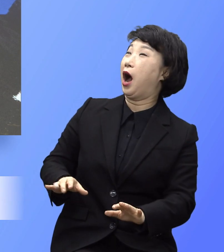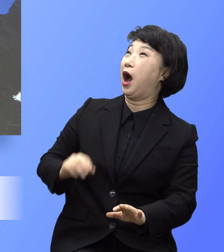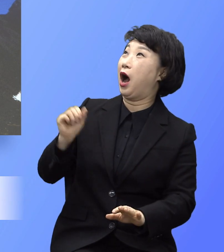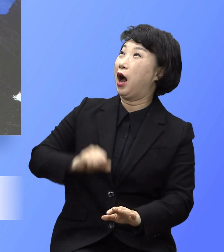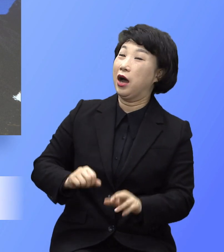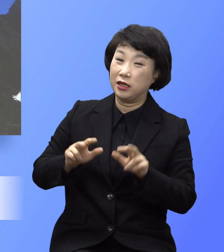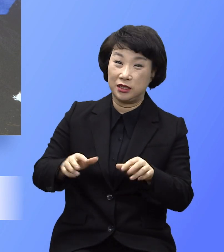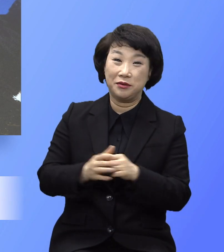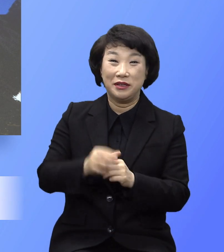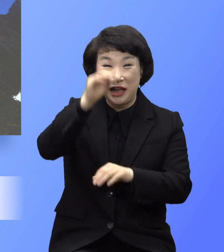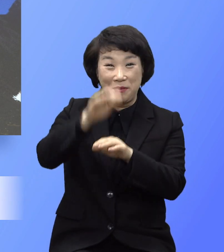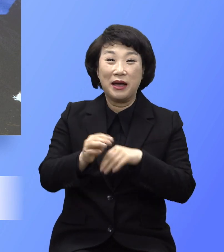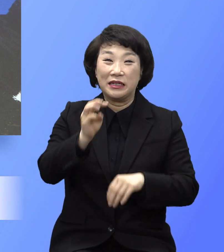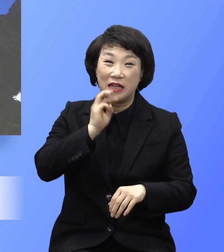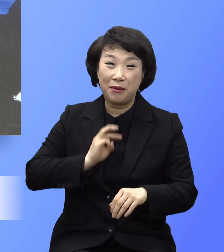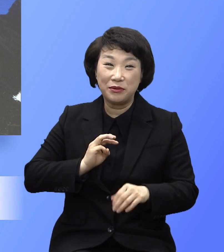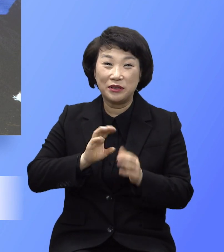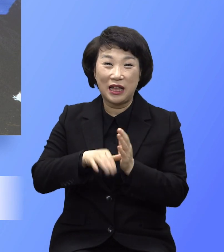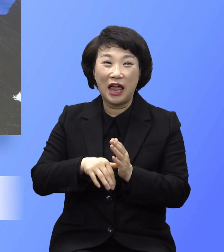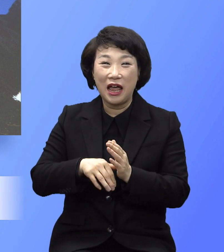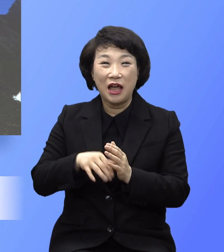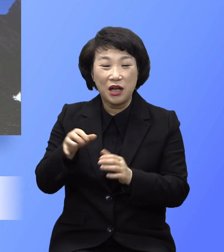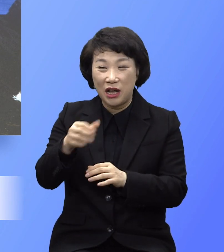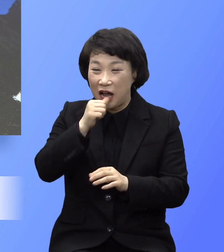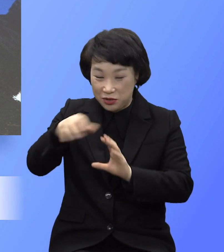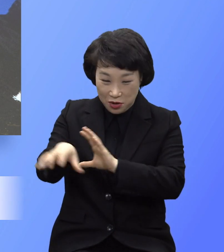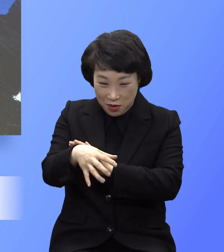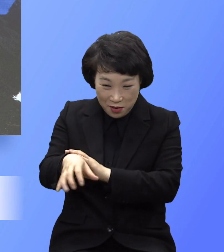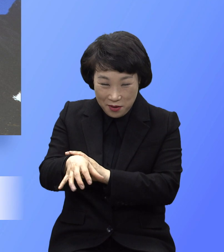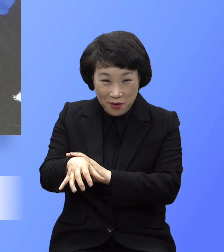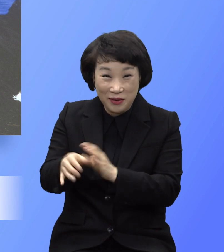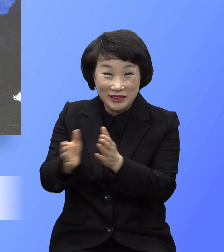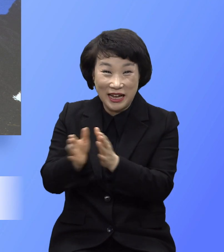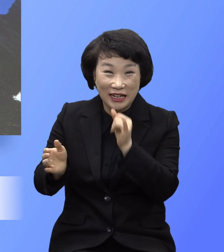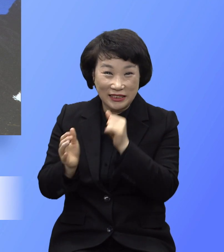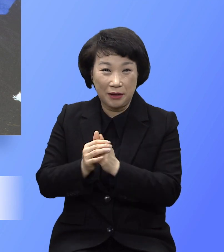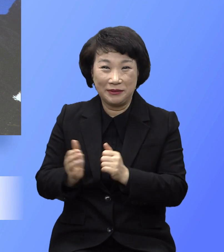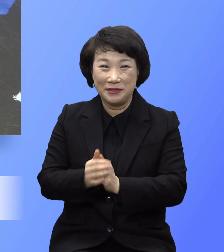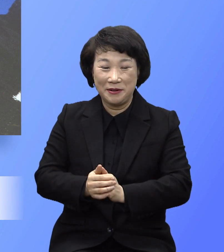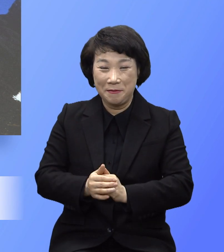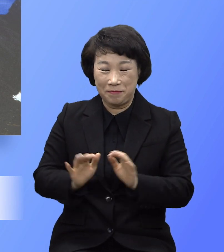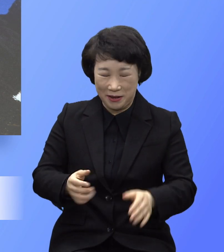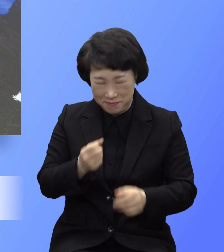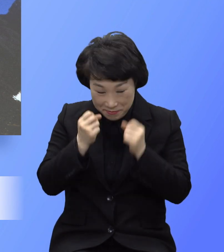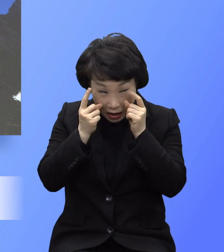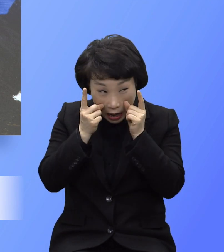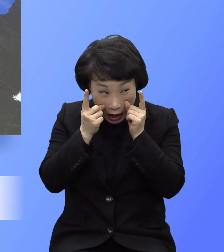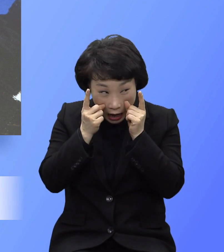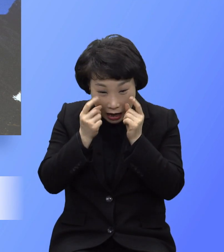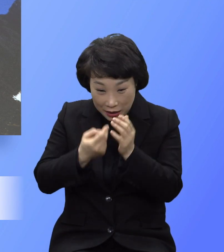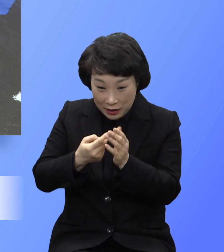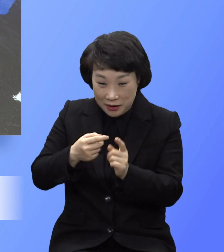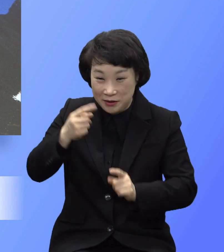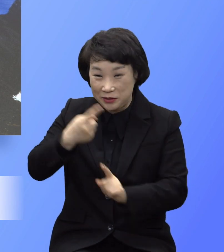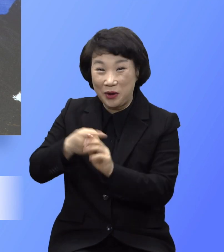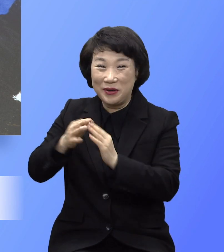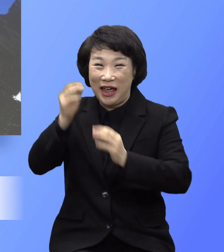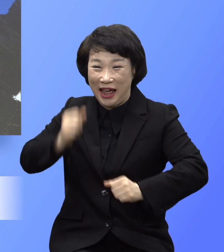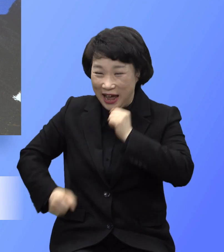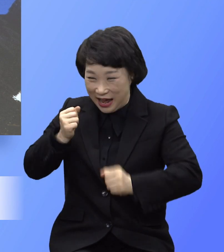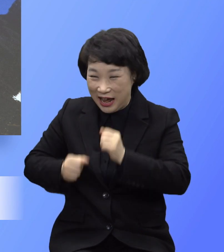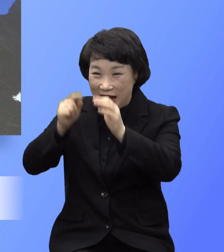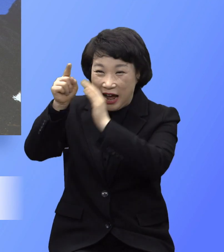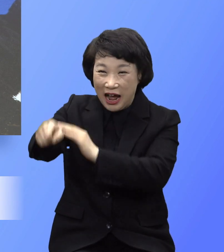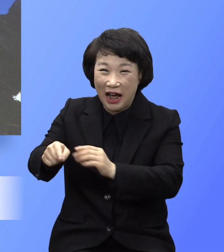30분 전에 종 친다. 그리고 막 교회로 뛰어갑니다. 그러다 아버지한테 붙들리면